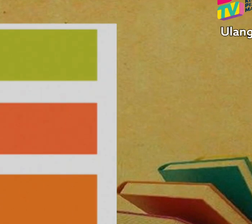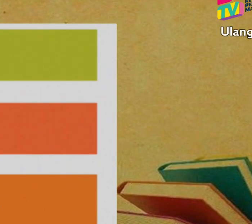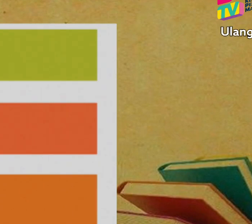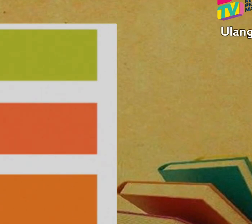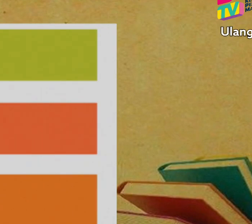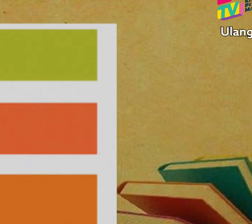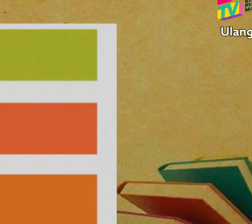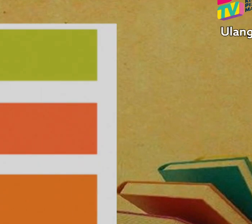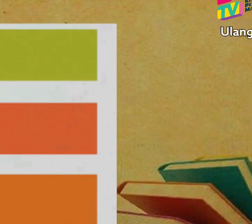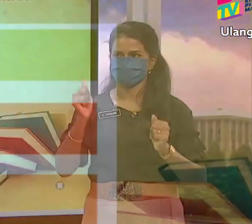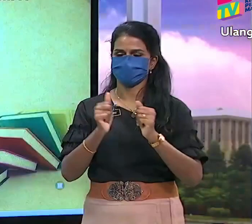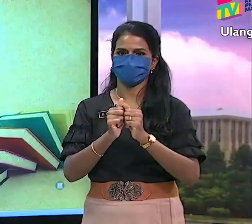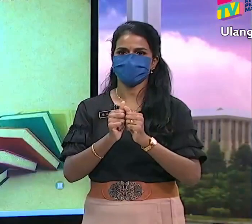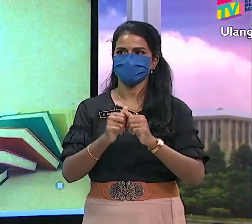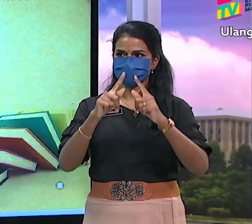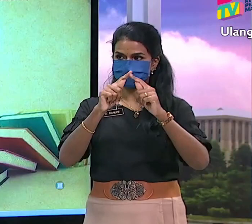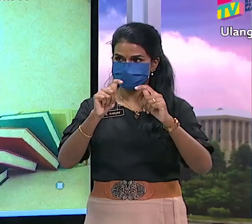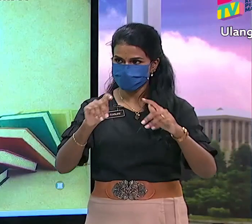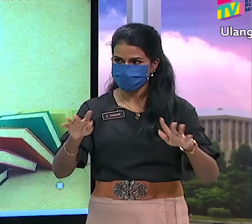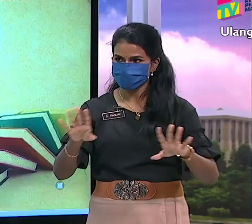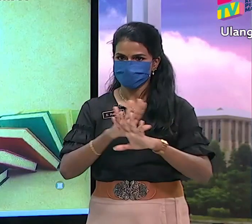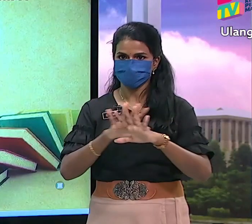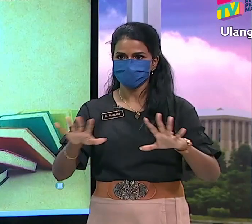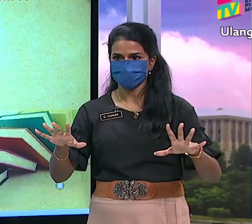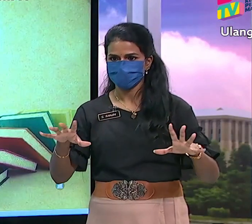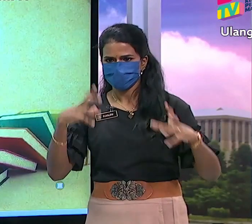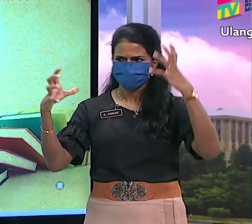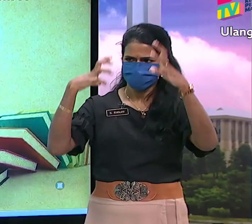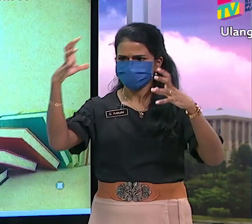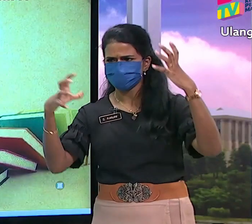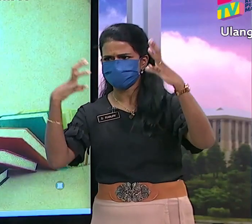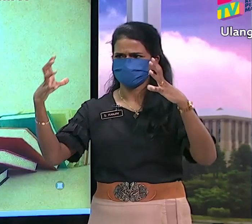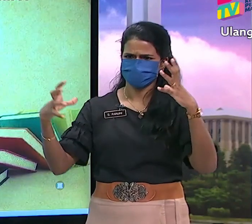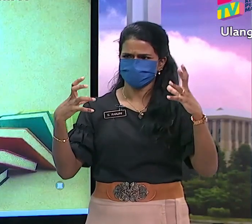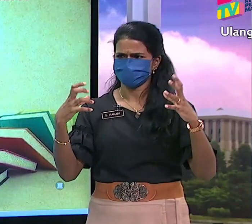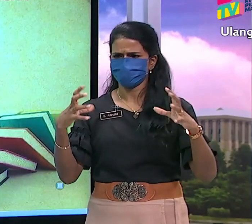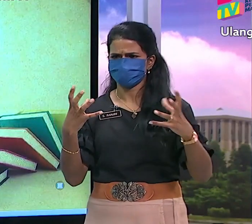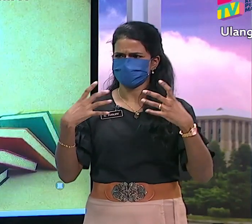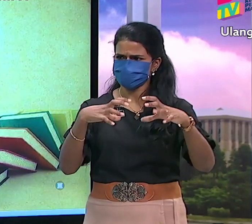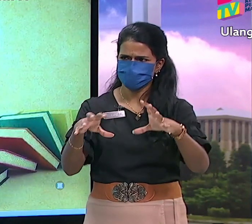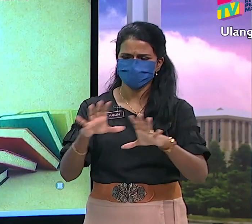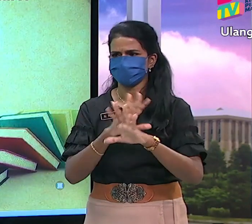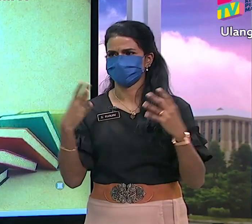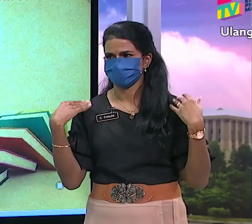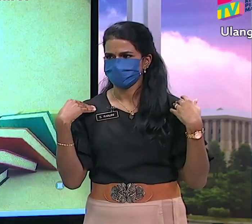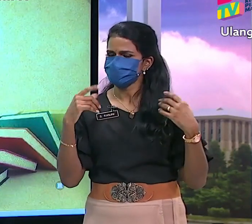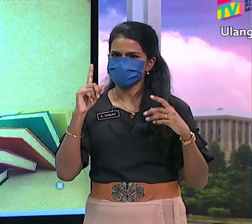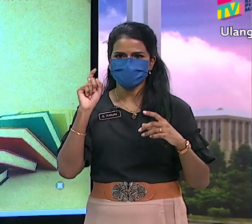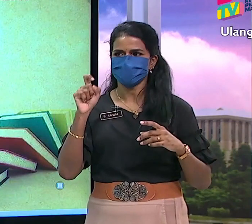boleh fikir dengan tenang, tidak kusut masal macam, oh, rushing, tak ada. Mesti